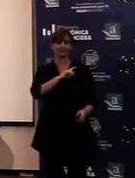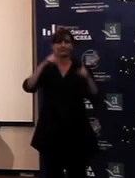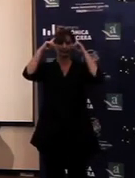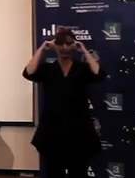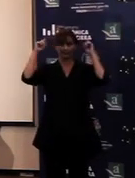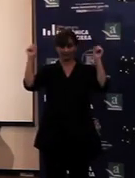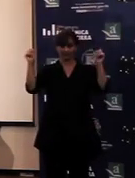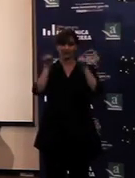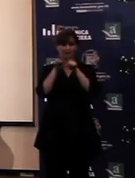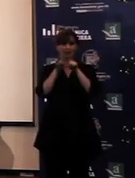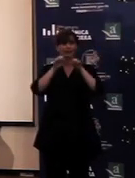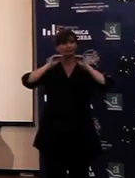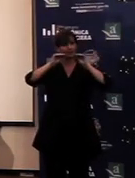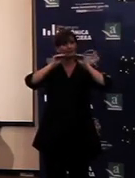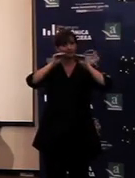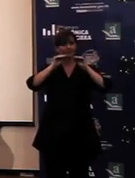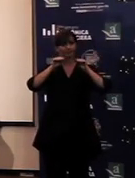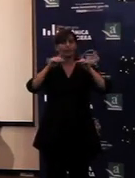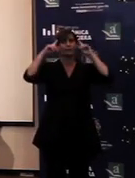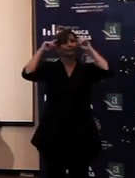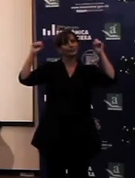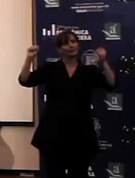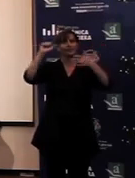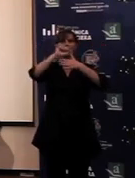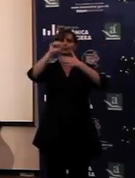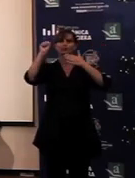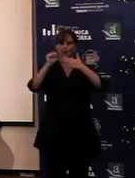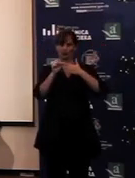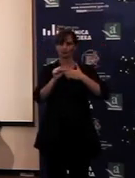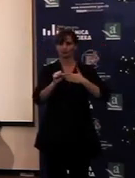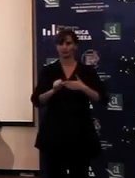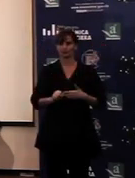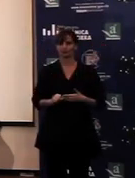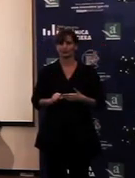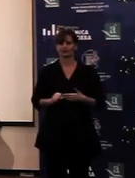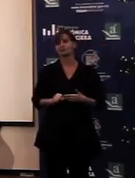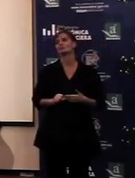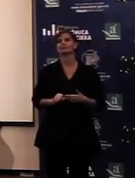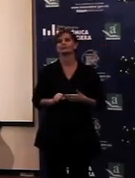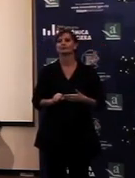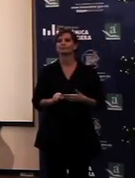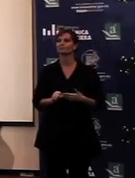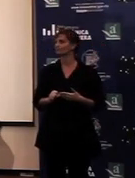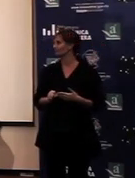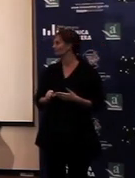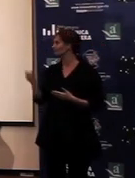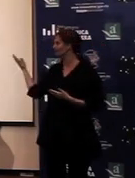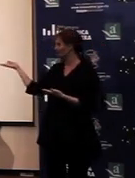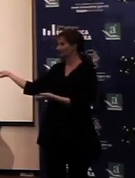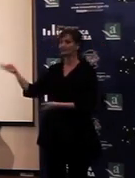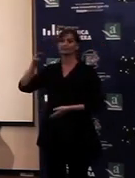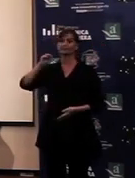es docente y también presidente de ANSORDO, Asociación Nacional de Sordos. La señora Mildred Minaya,